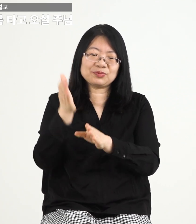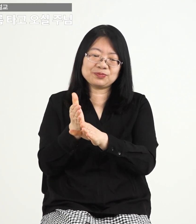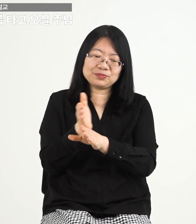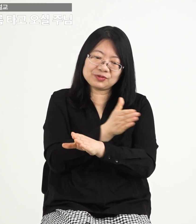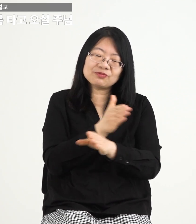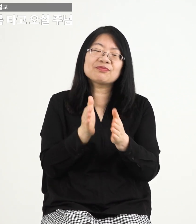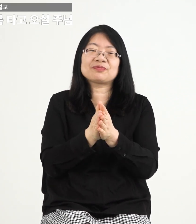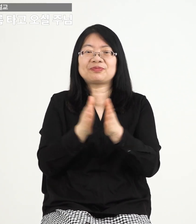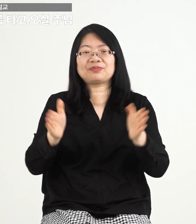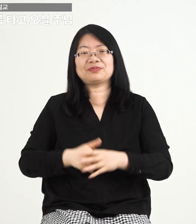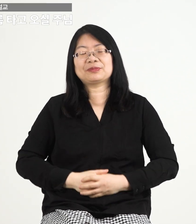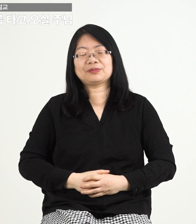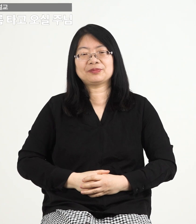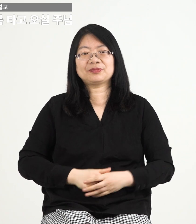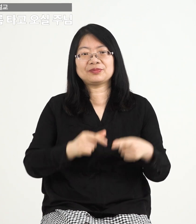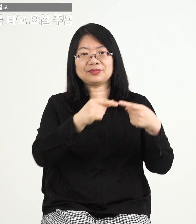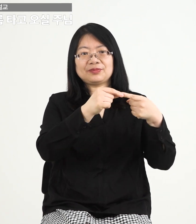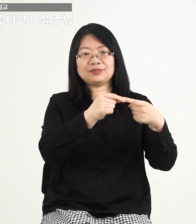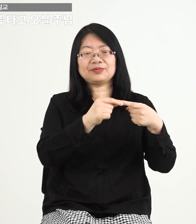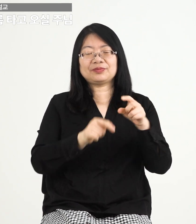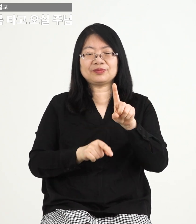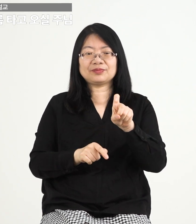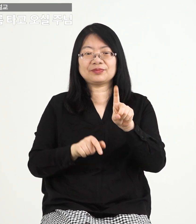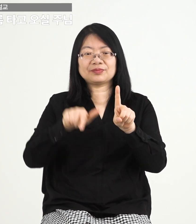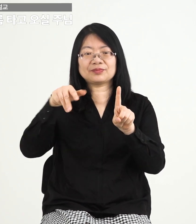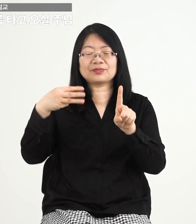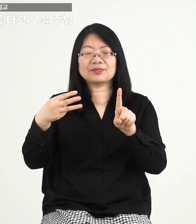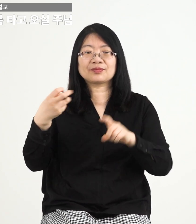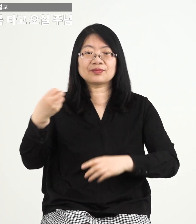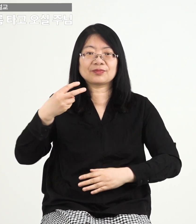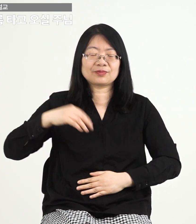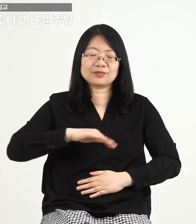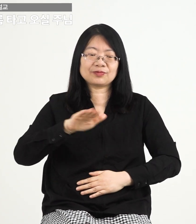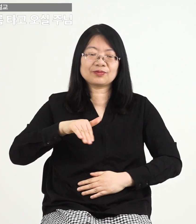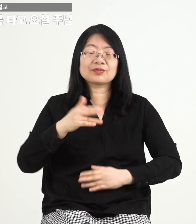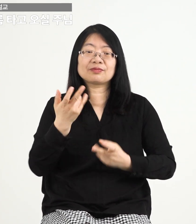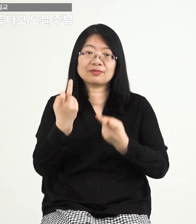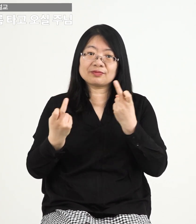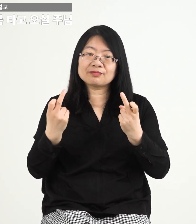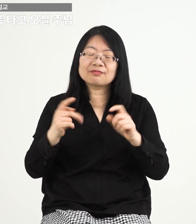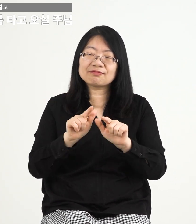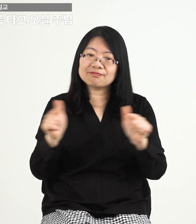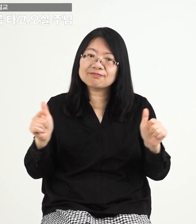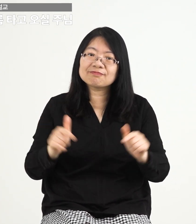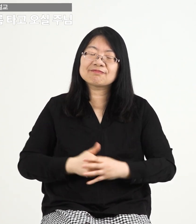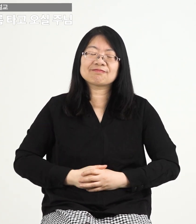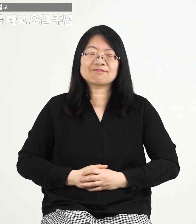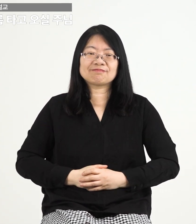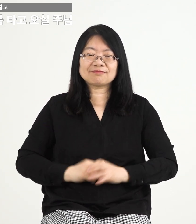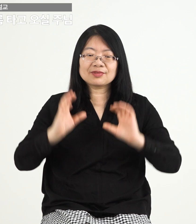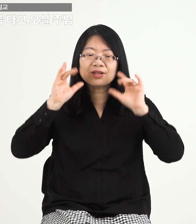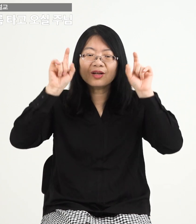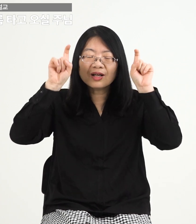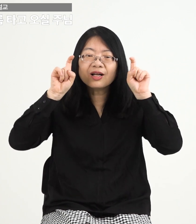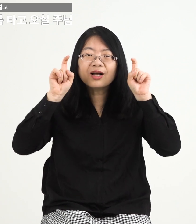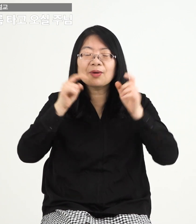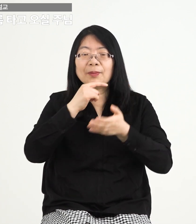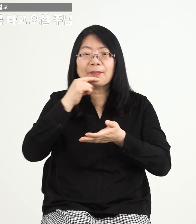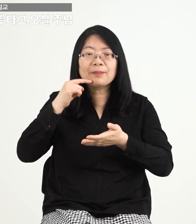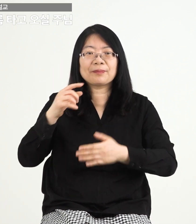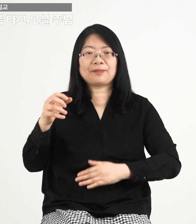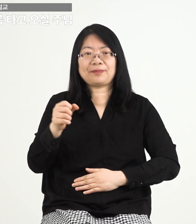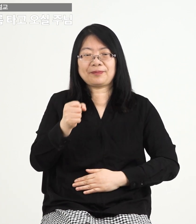첫 번째가 11절을 보시면 또 우리 형제들이 어린 양의